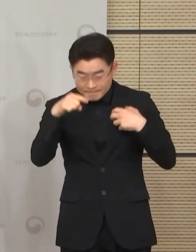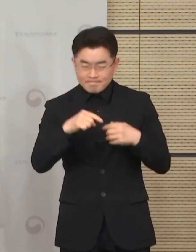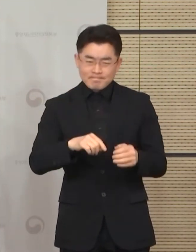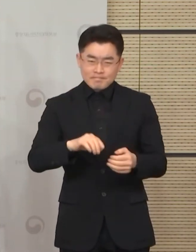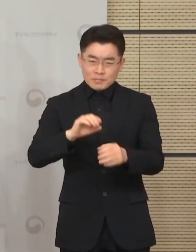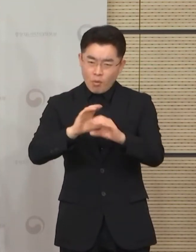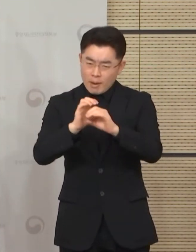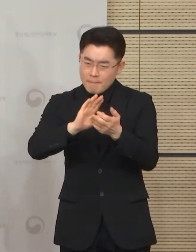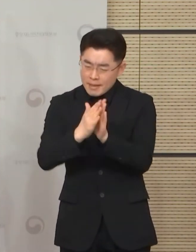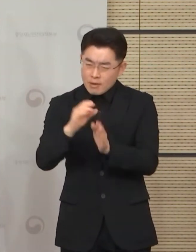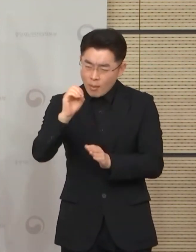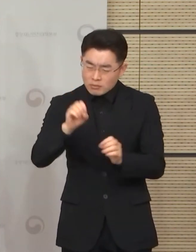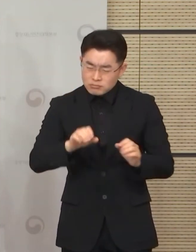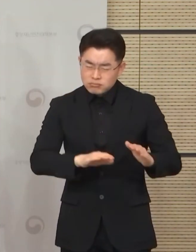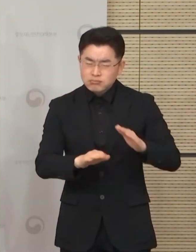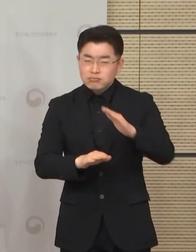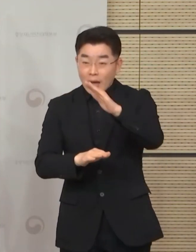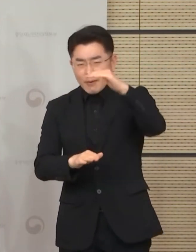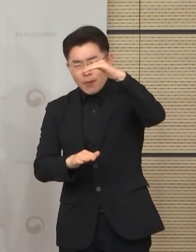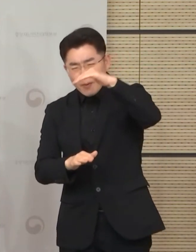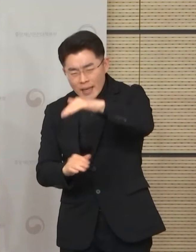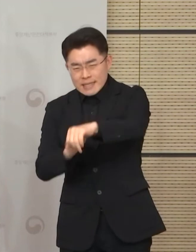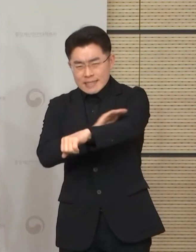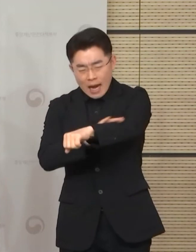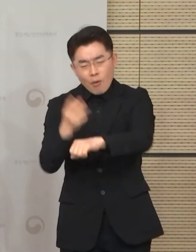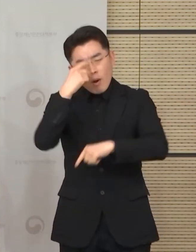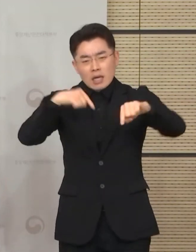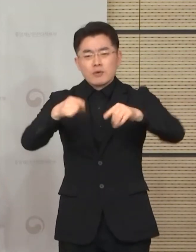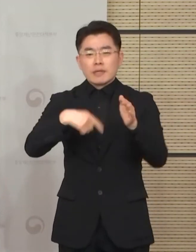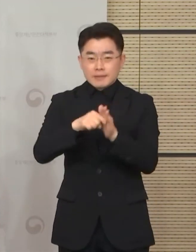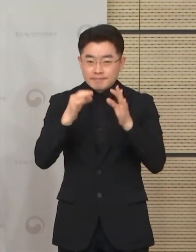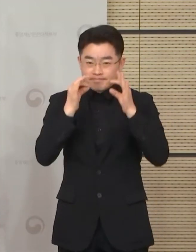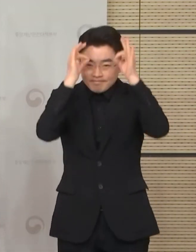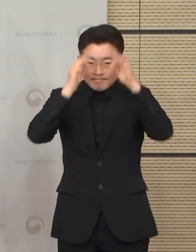변경할 수 있도록 모든 최선을 다하겠습니다 감사합니다